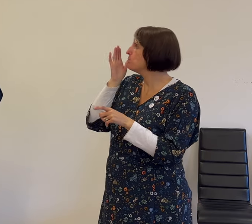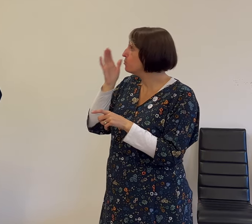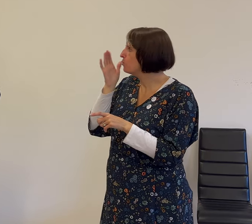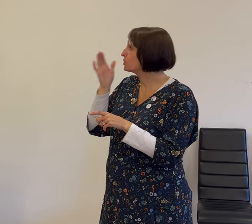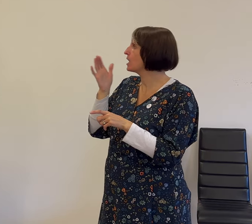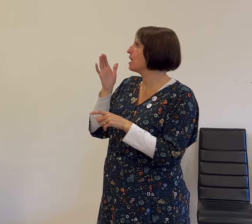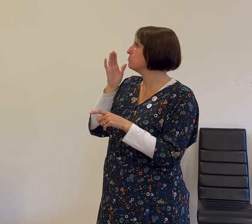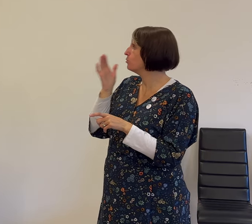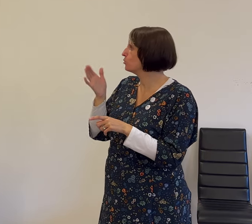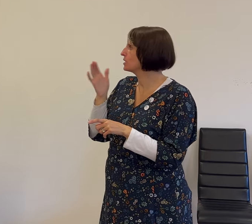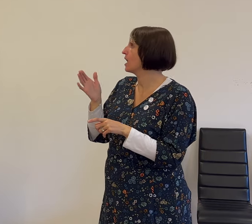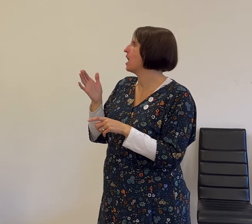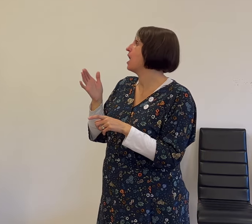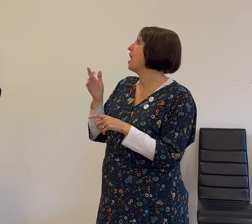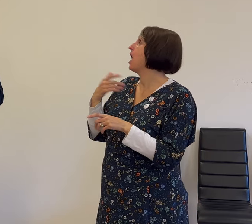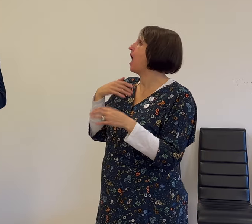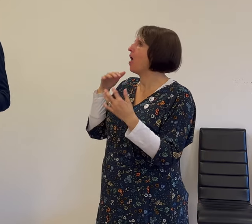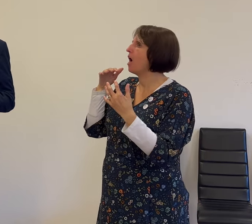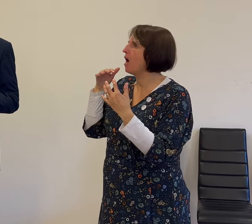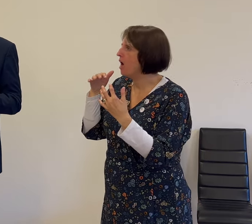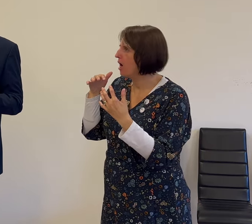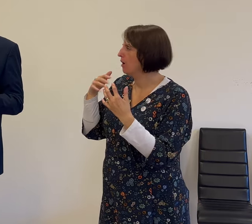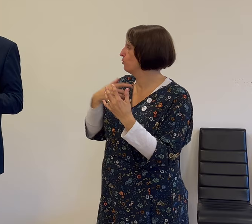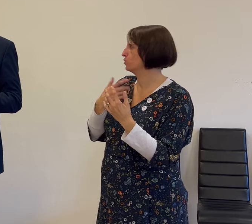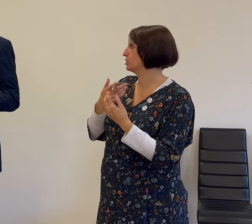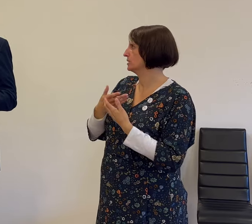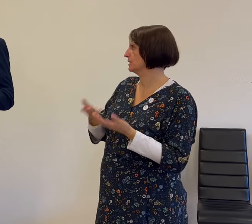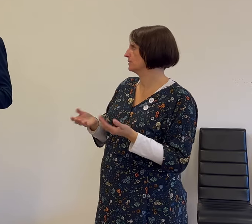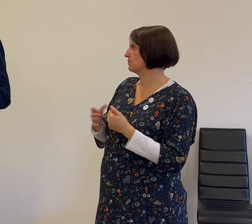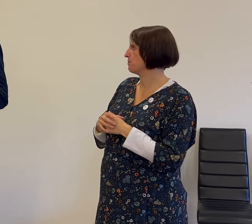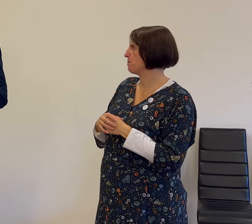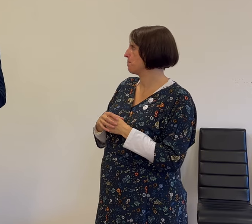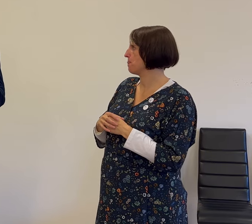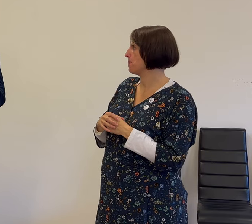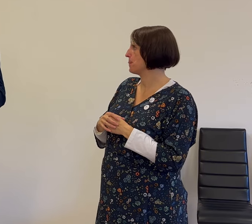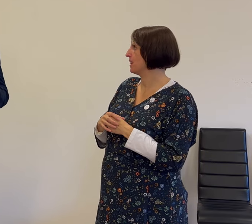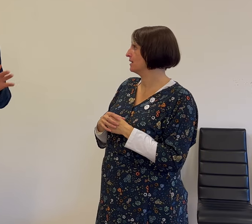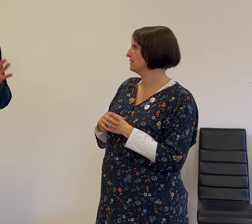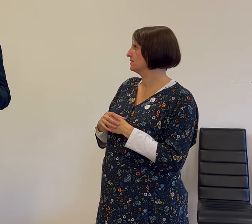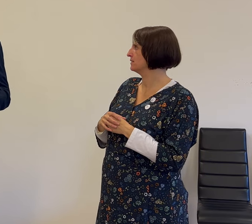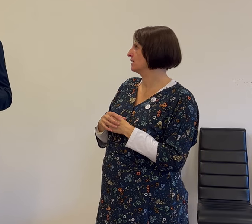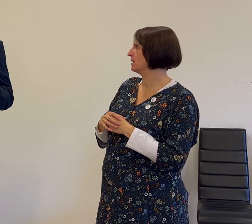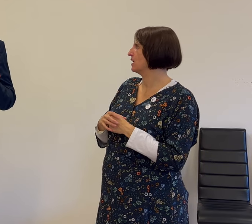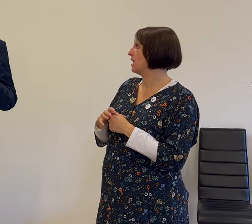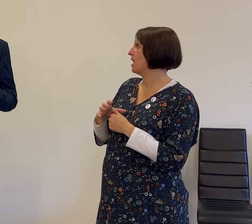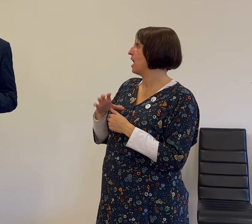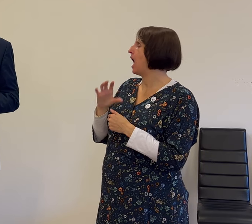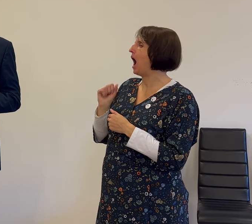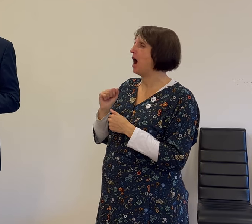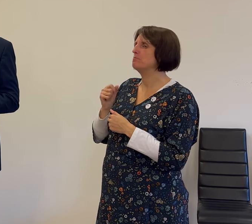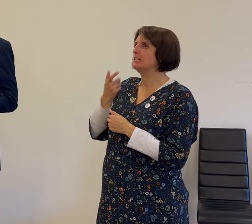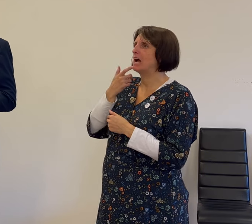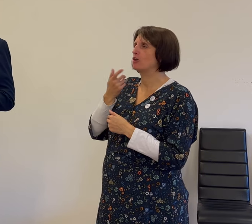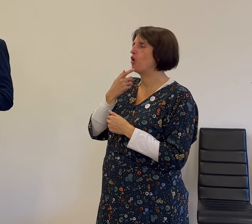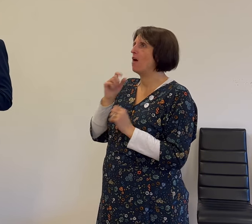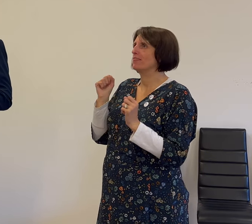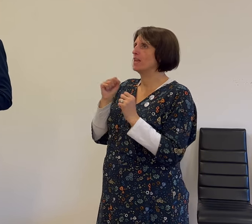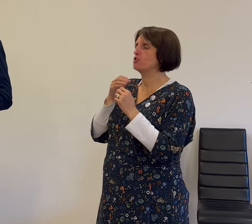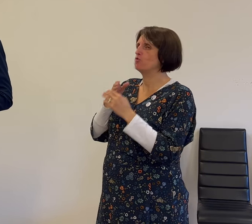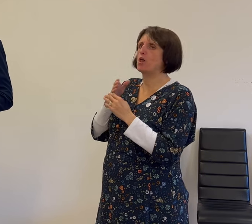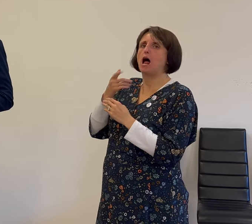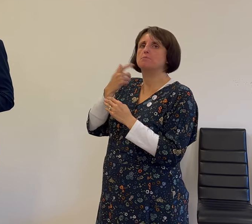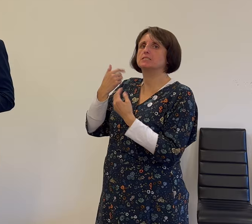neřešitelný, tak všichni řeknou, ať to dělá ten druhý. Hlavně ho nedovolit, aby se to přivalilo ke mně a spadlo na mě.